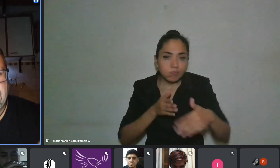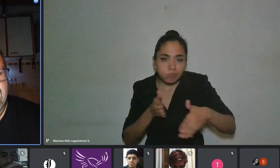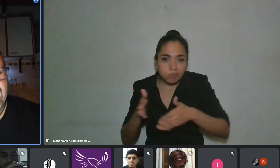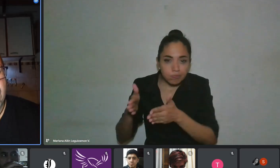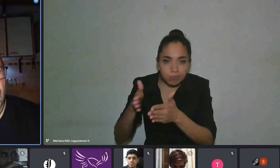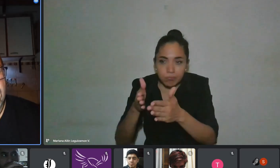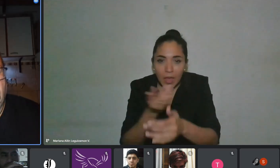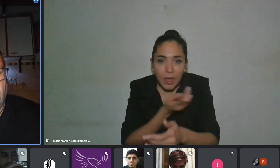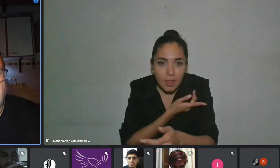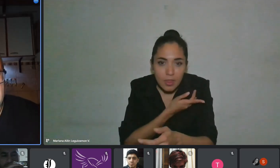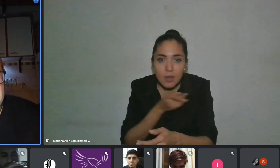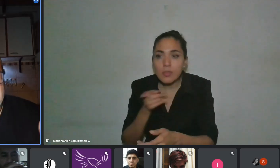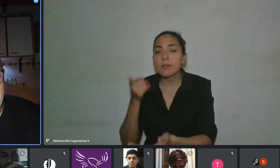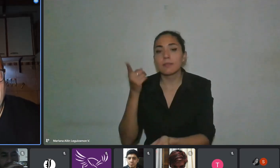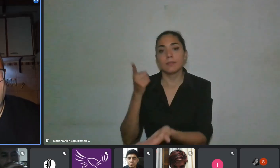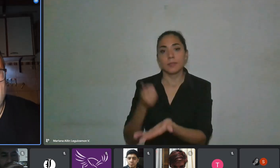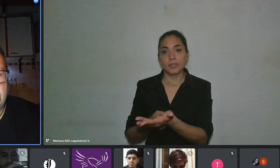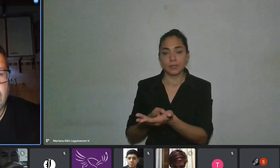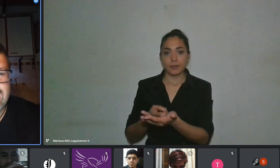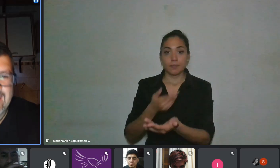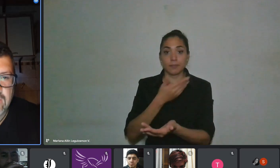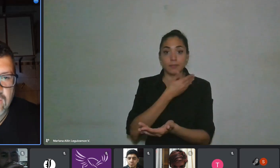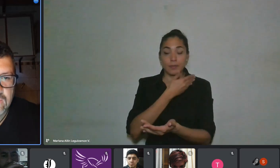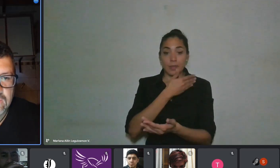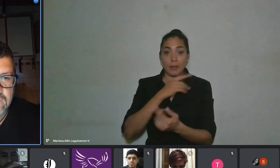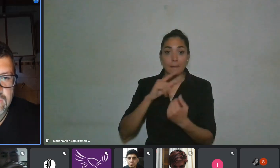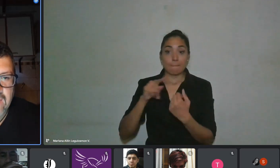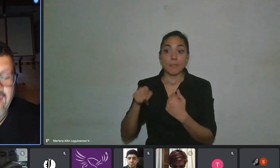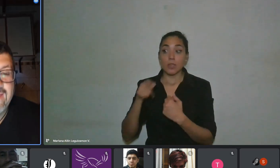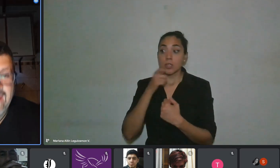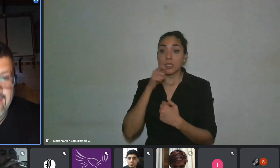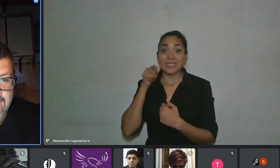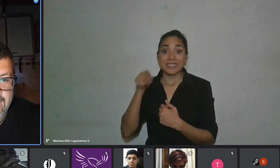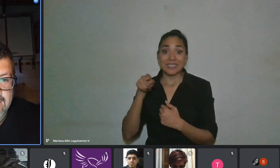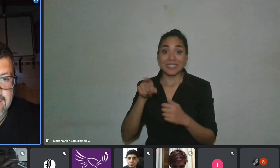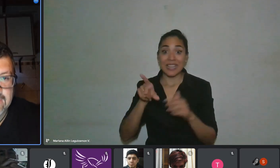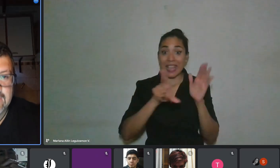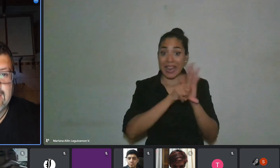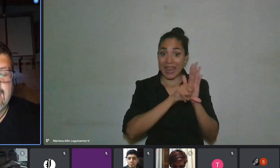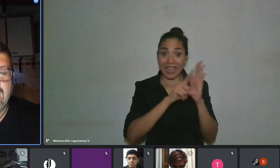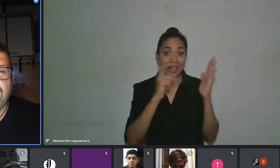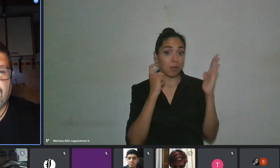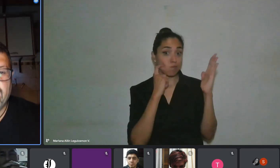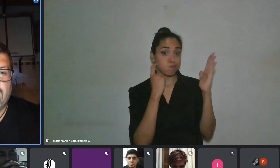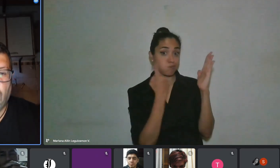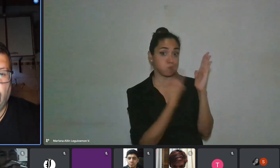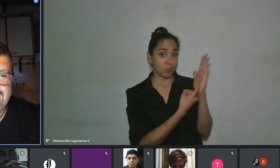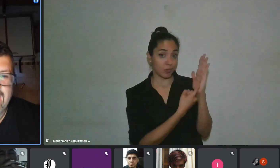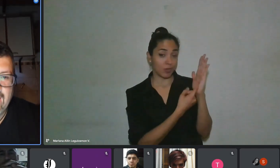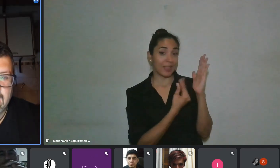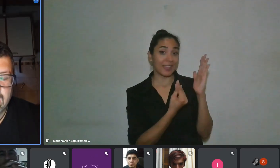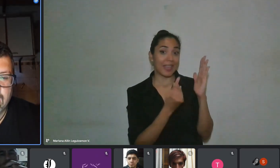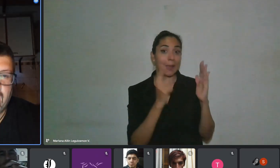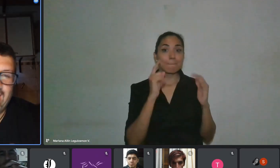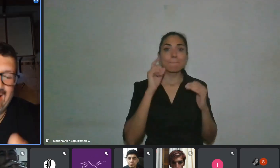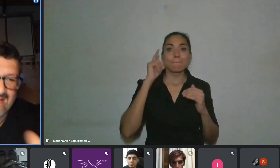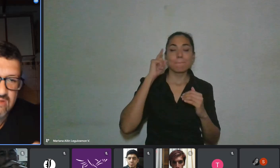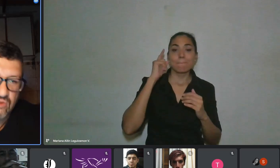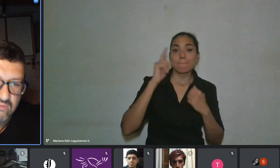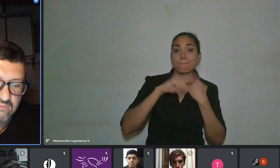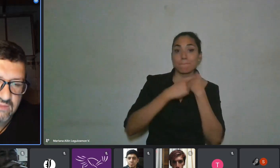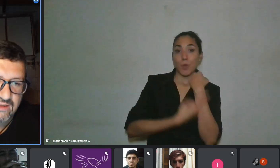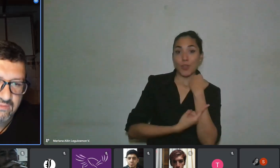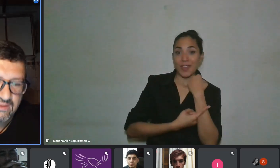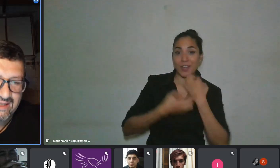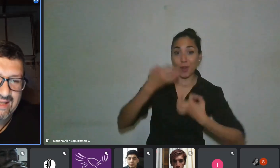Ahora, si el Ejecutivo llegara a cometer un delito, evidentemente el Poder Judicial, bueno, en el